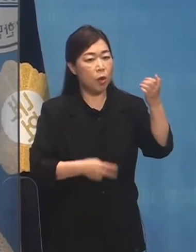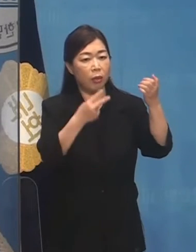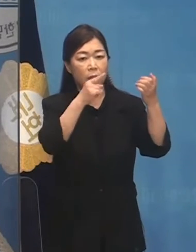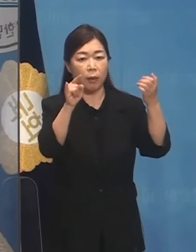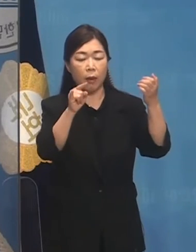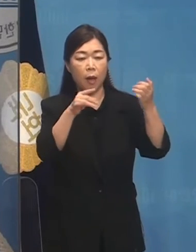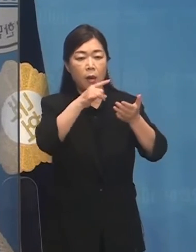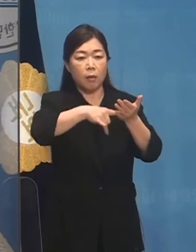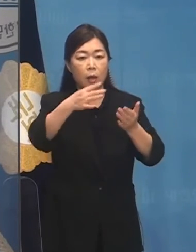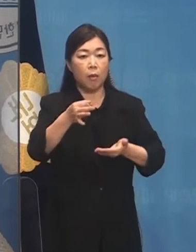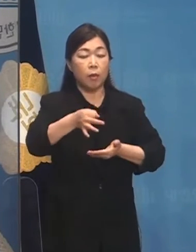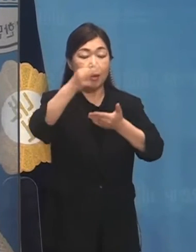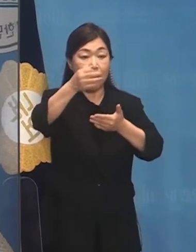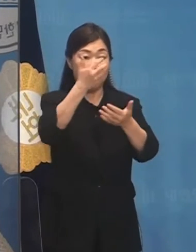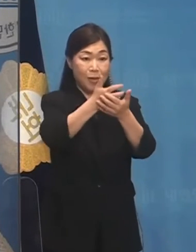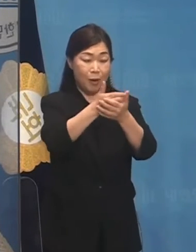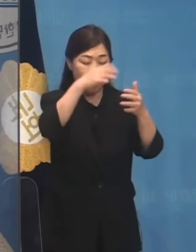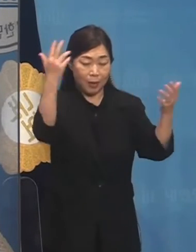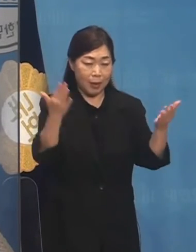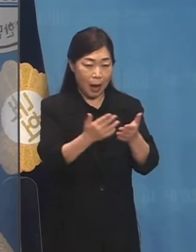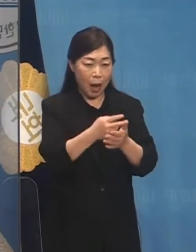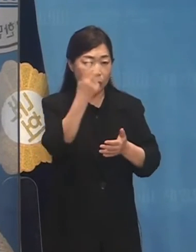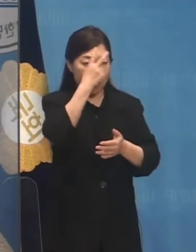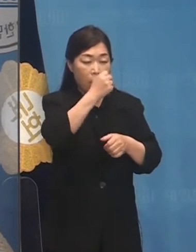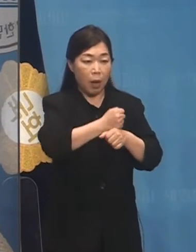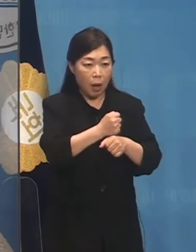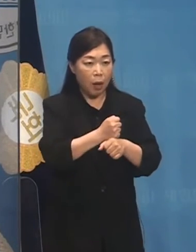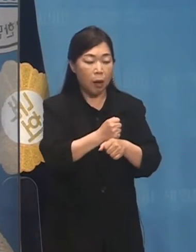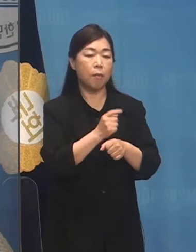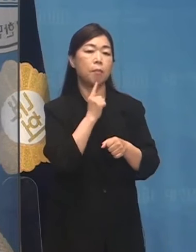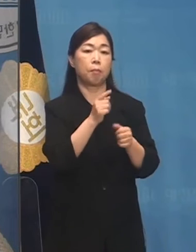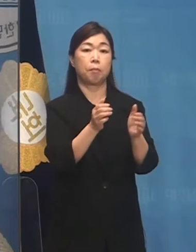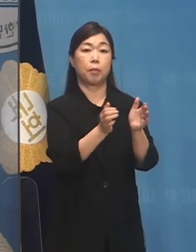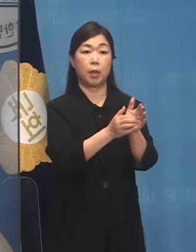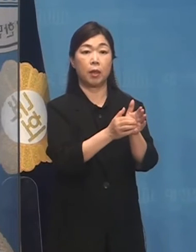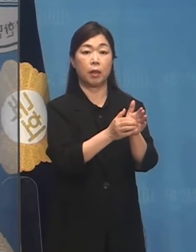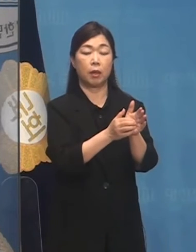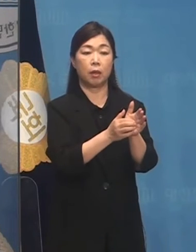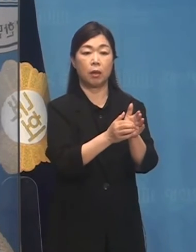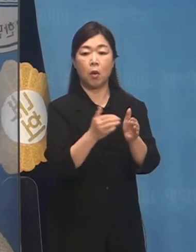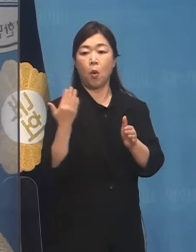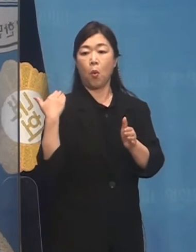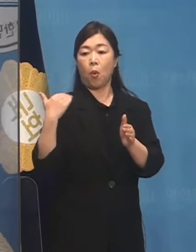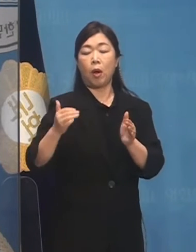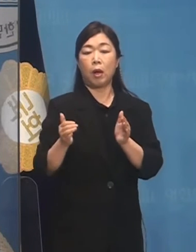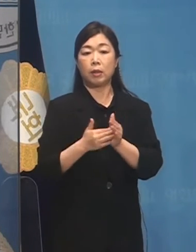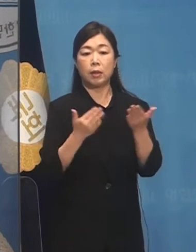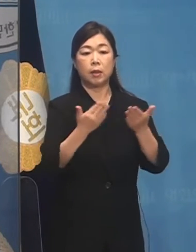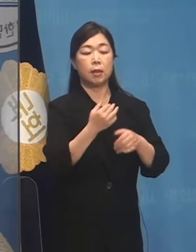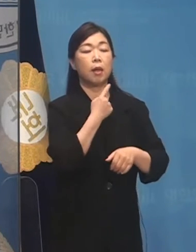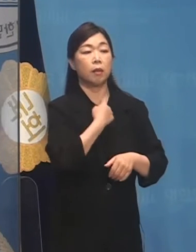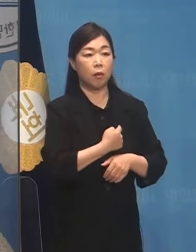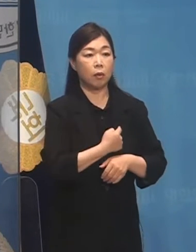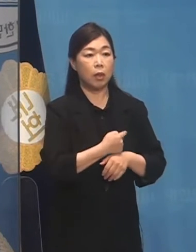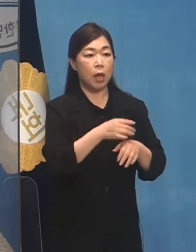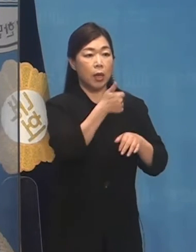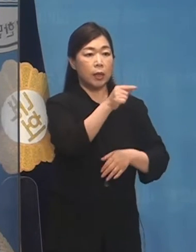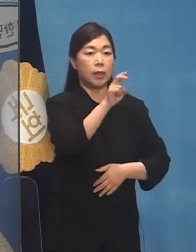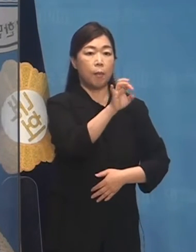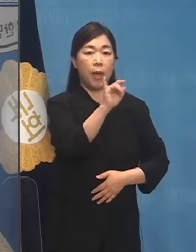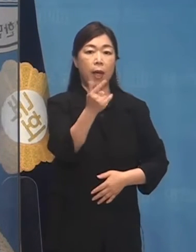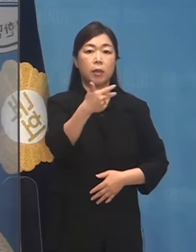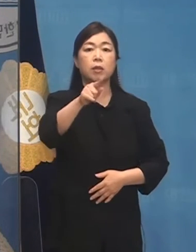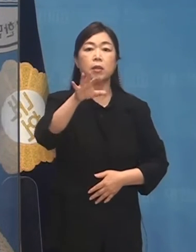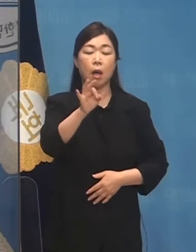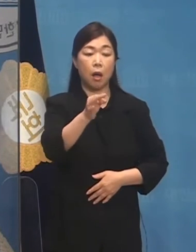1990년대 세금 납부 자료 다 존재한다는 답변을 받았습니다. 최근까지 근무한 김앤장 근무 내역도